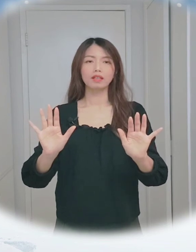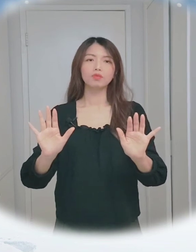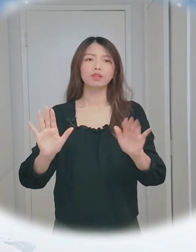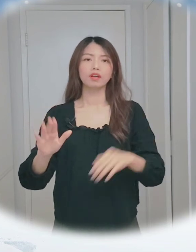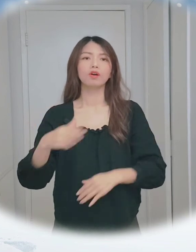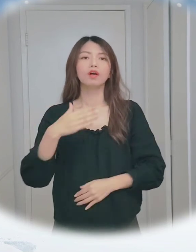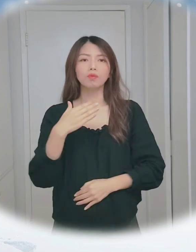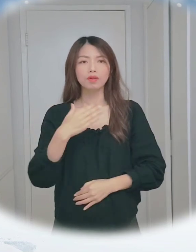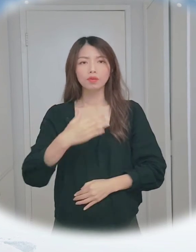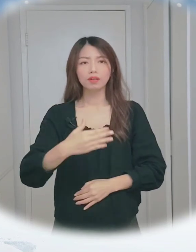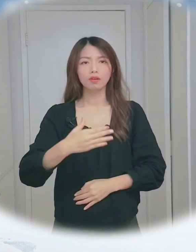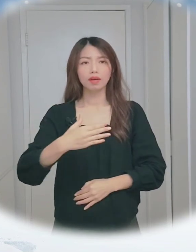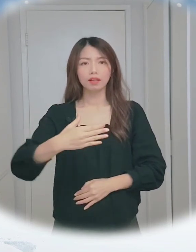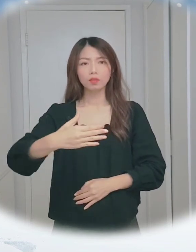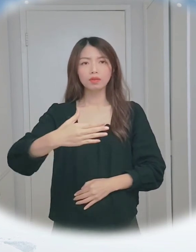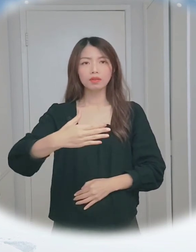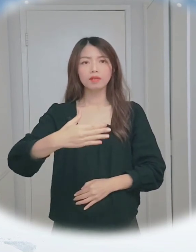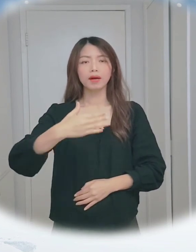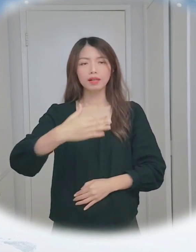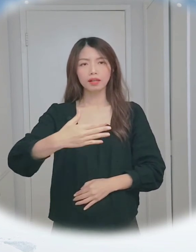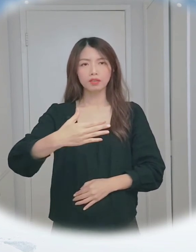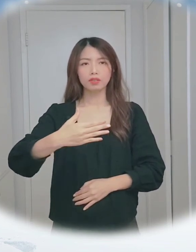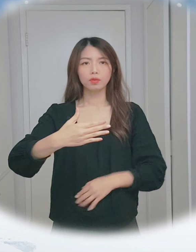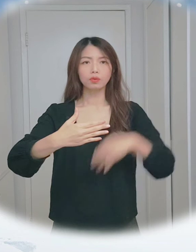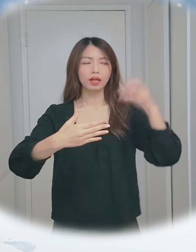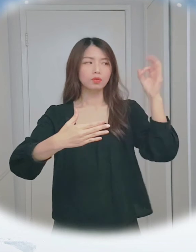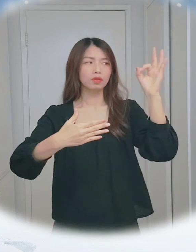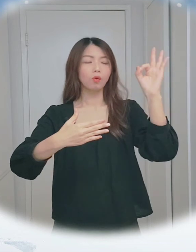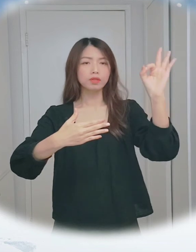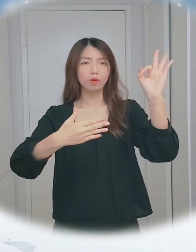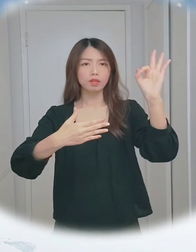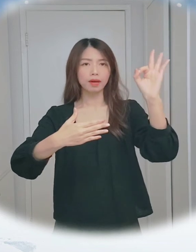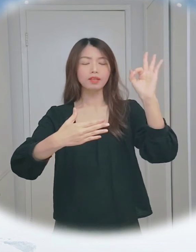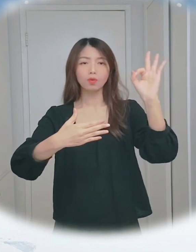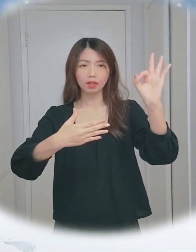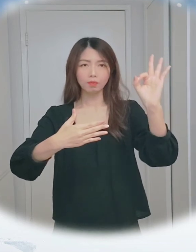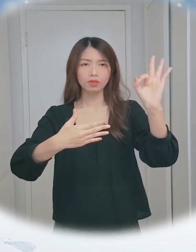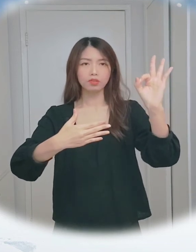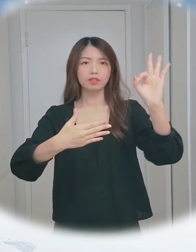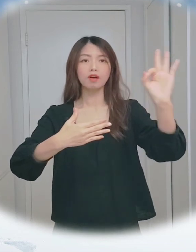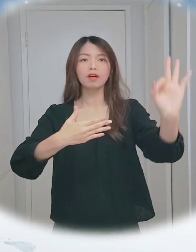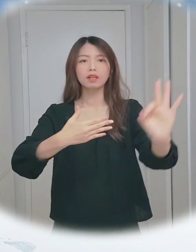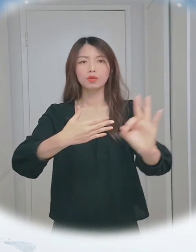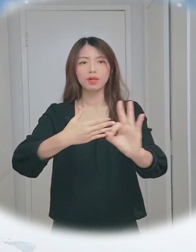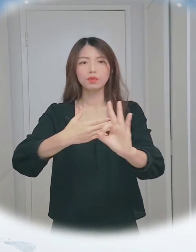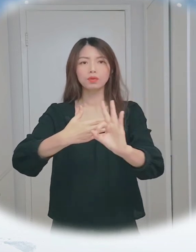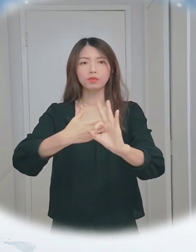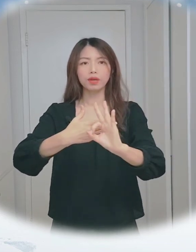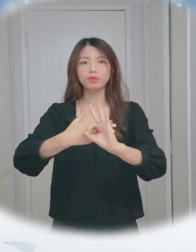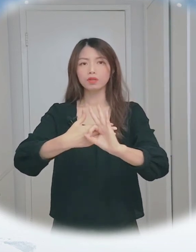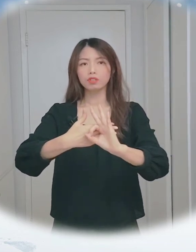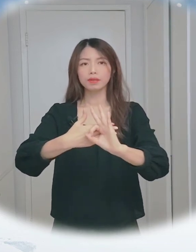뜻을 나타낸 수어는요. 왼손은 이렇게 손등이 밖을 향하게 해주시고 다른 손은 엄지 검지만 동그랗게 붙여주셔서 이